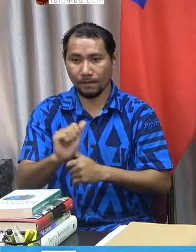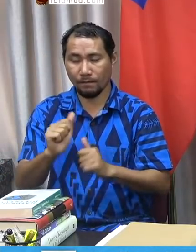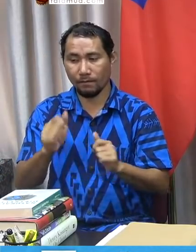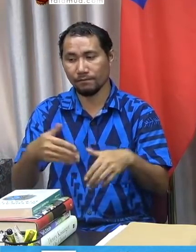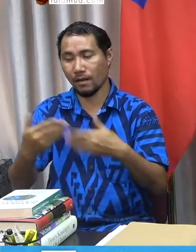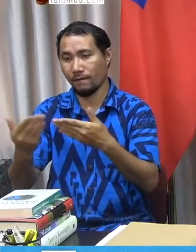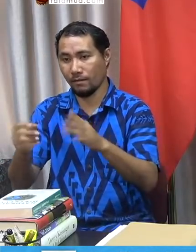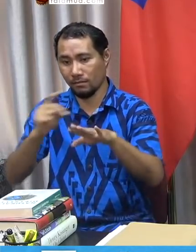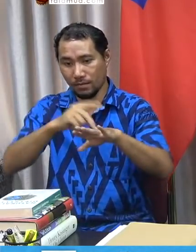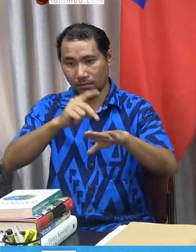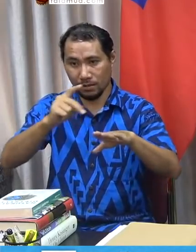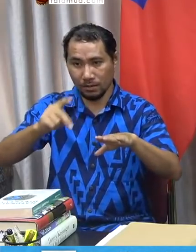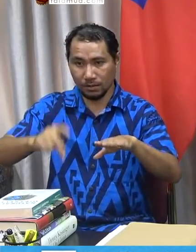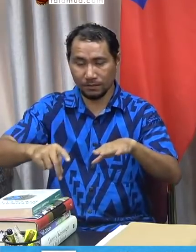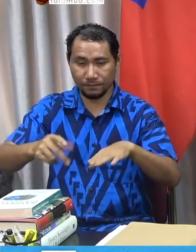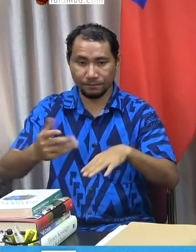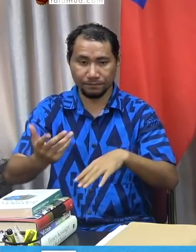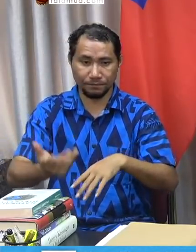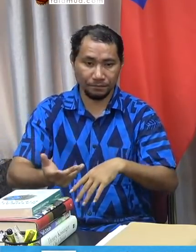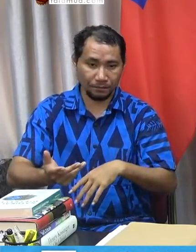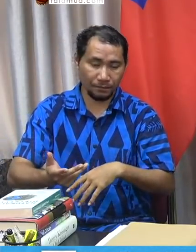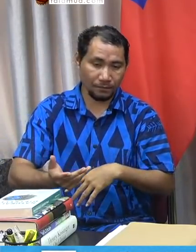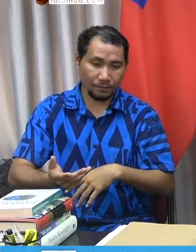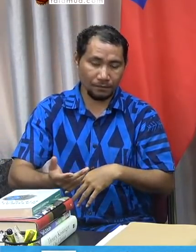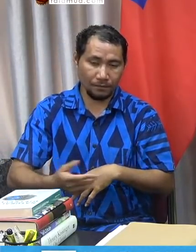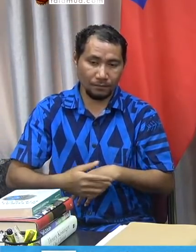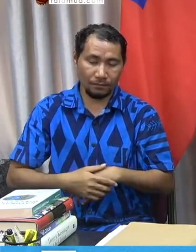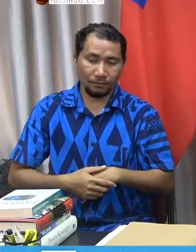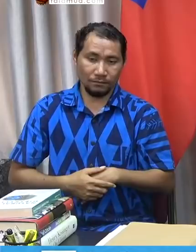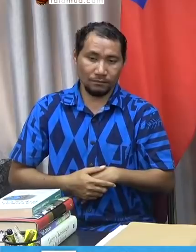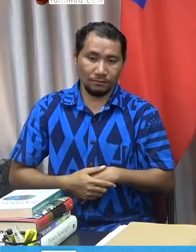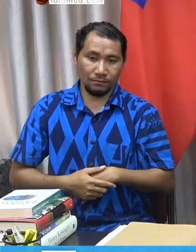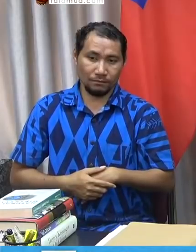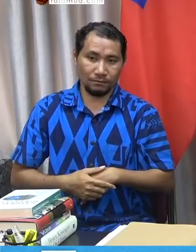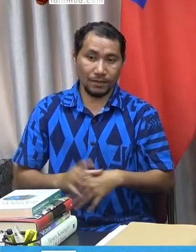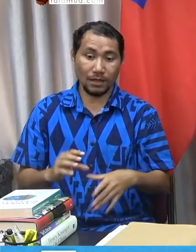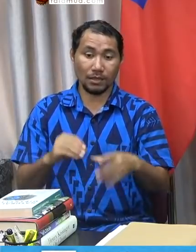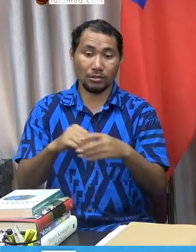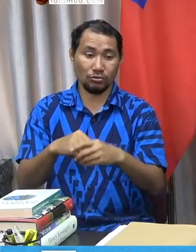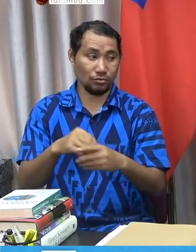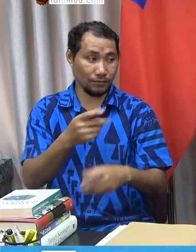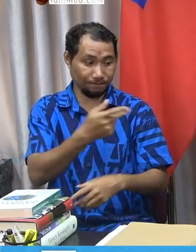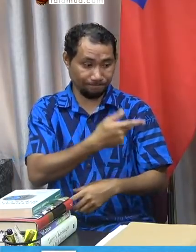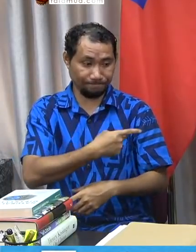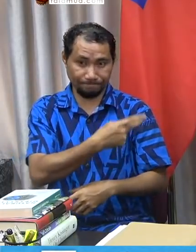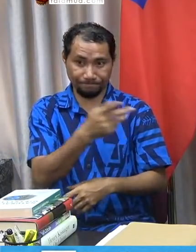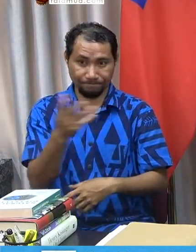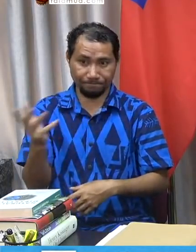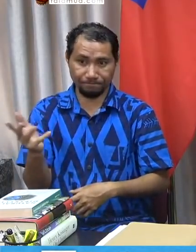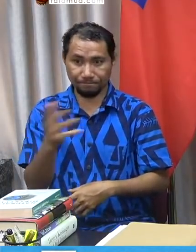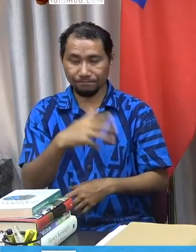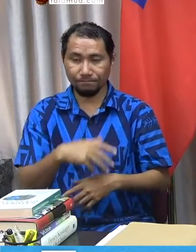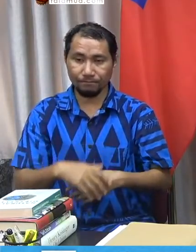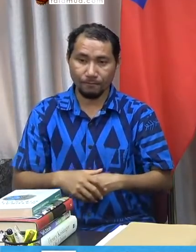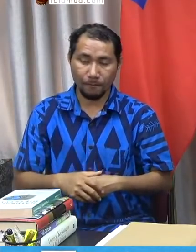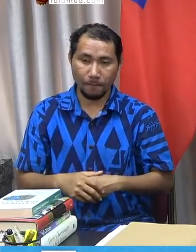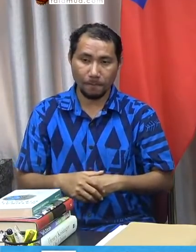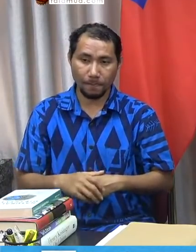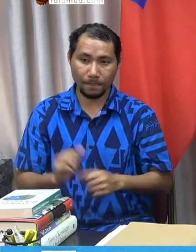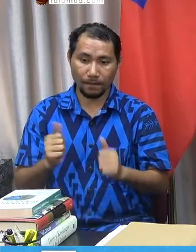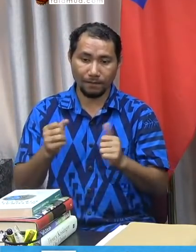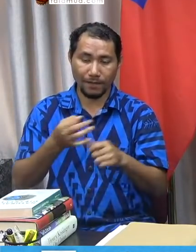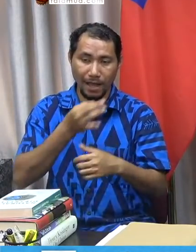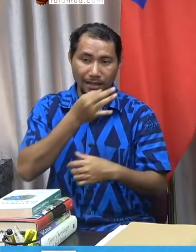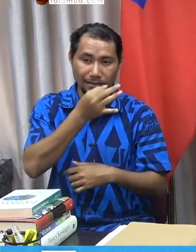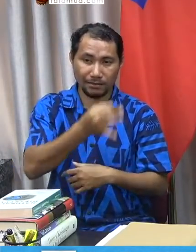palemene ma iei fo'i ia mātou sa whapea ona aunangi atu lava